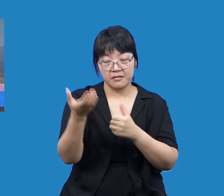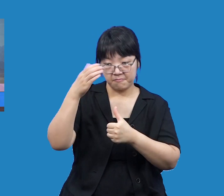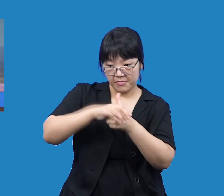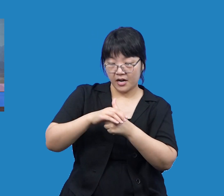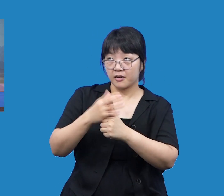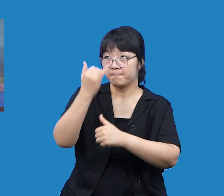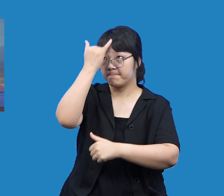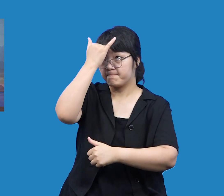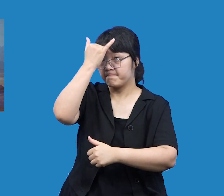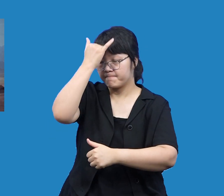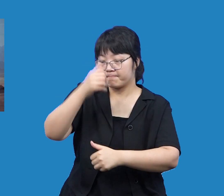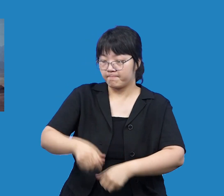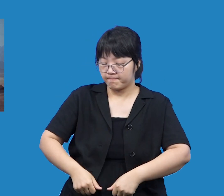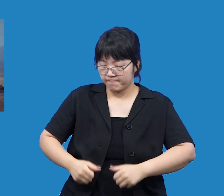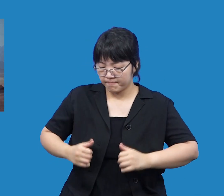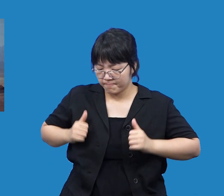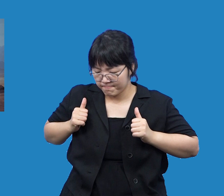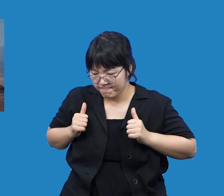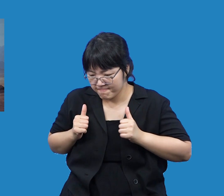말입니다. 신실한 종이다.